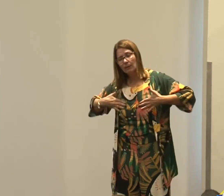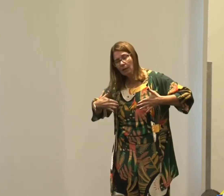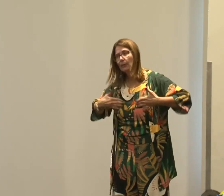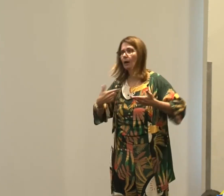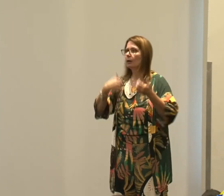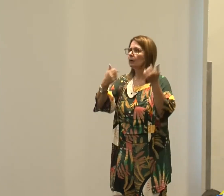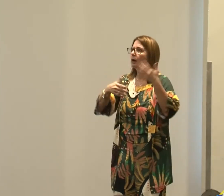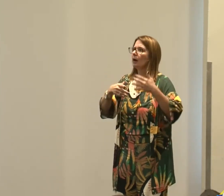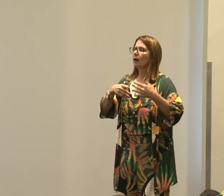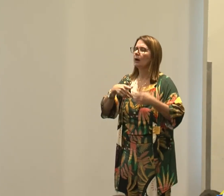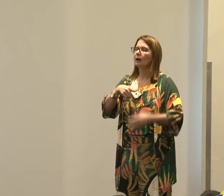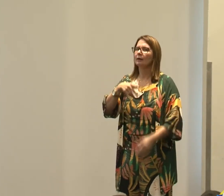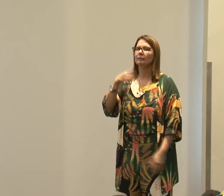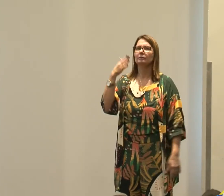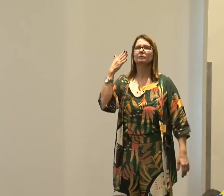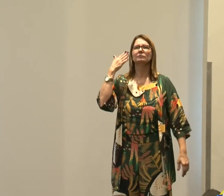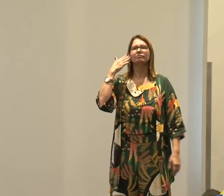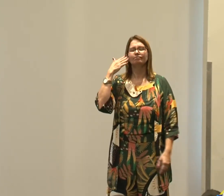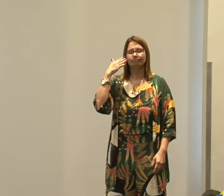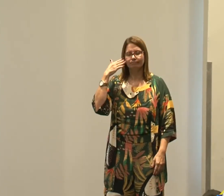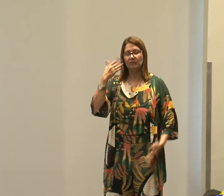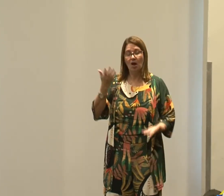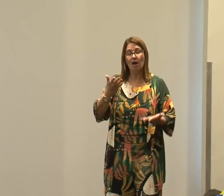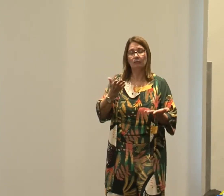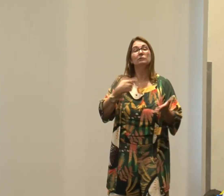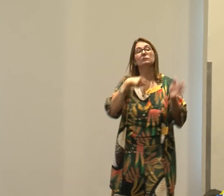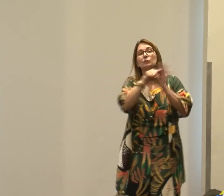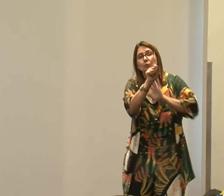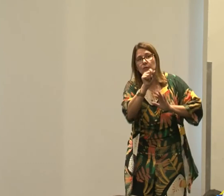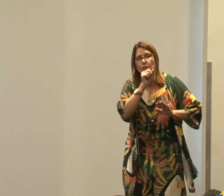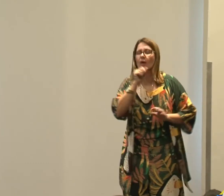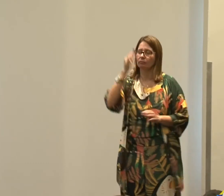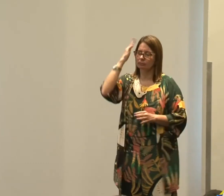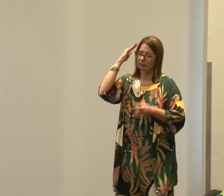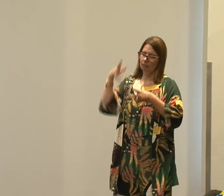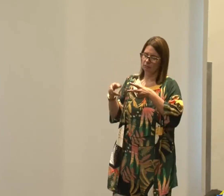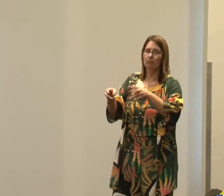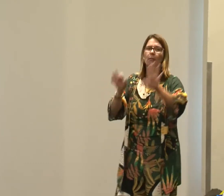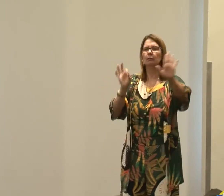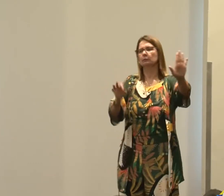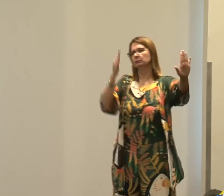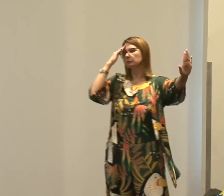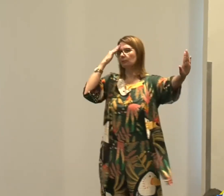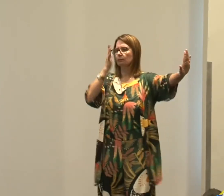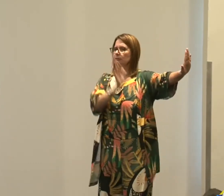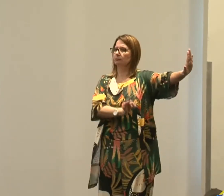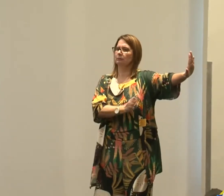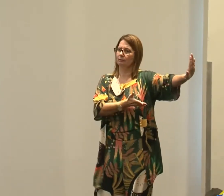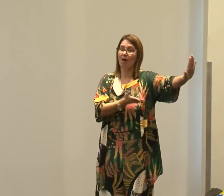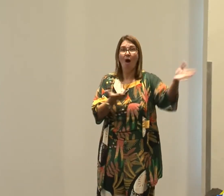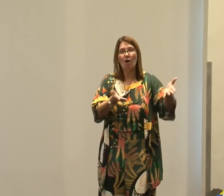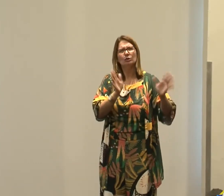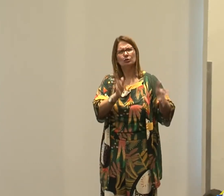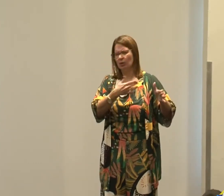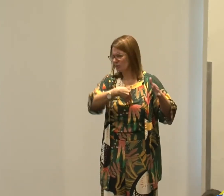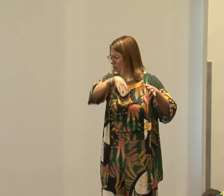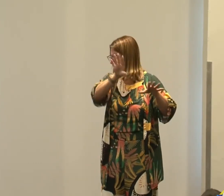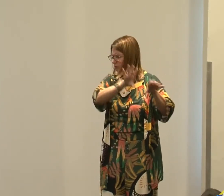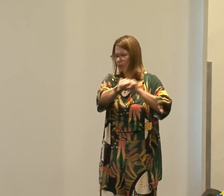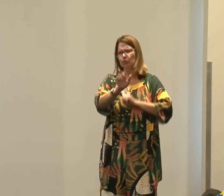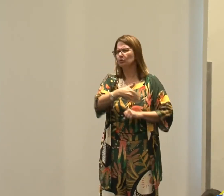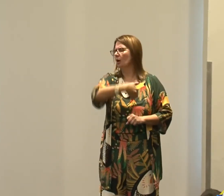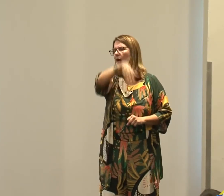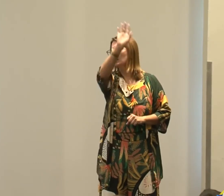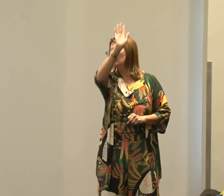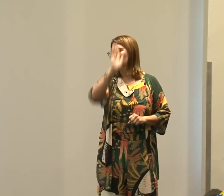significa, ela morreu do câncer de mama, e isso ficou mais claro para ele. Bom, se ele perguntar, ele vai saber que a avó faleceu de